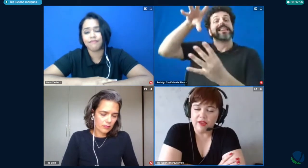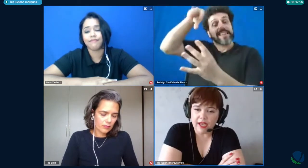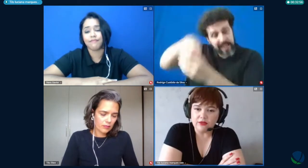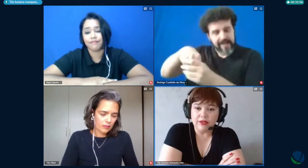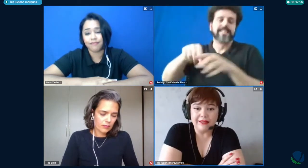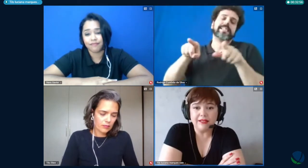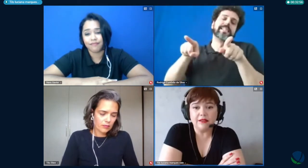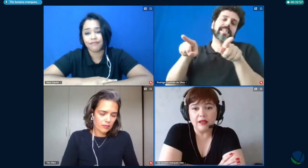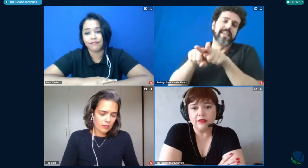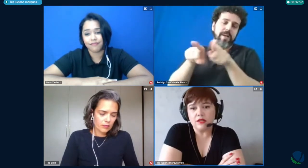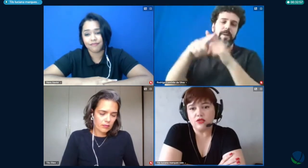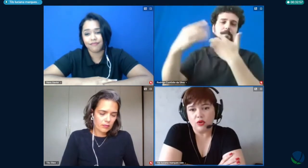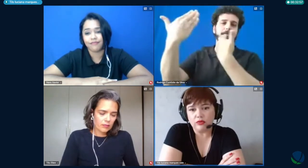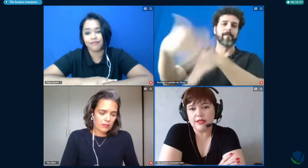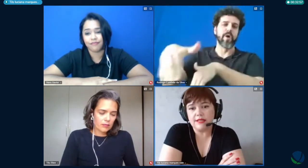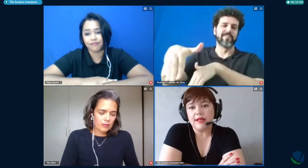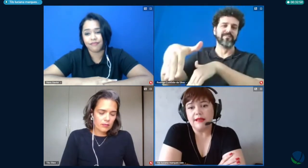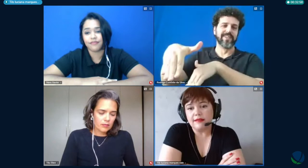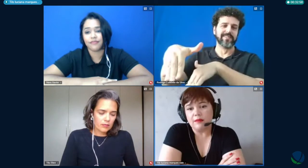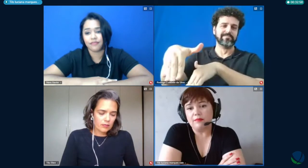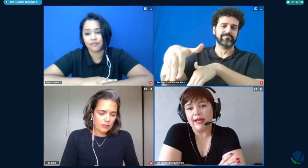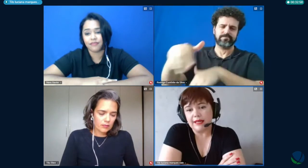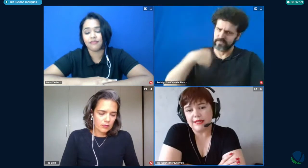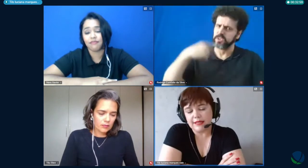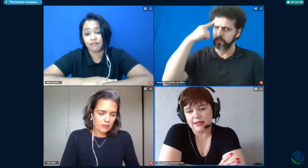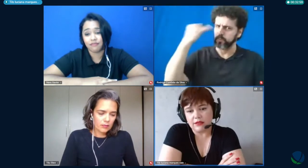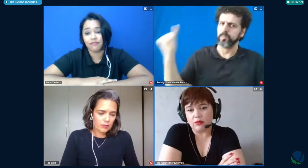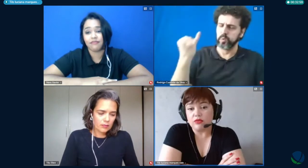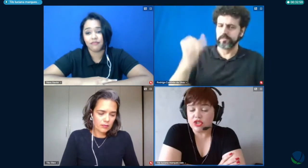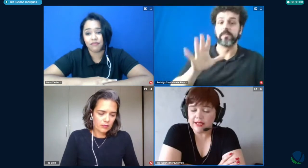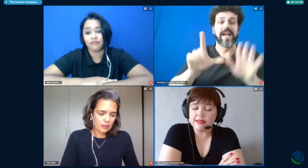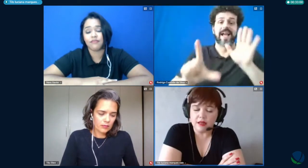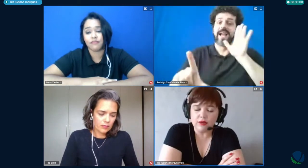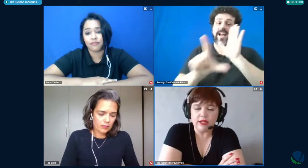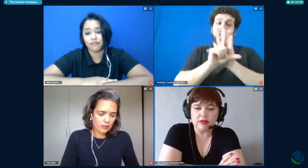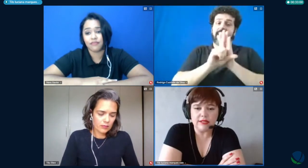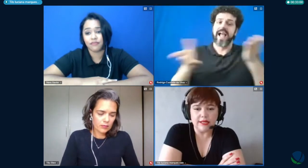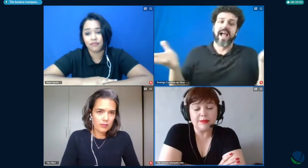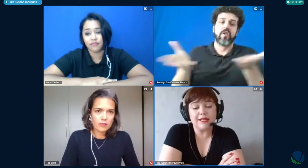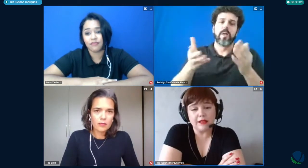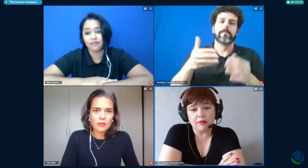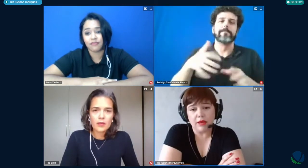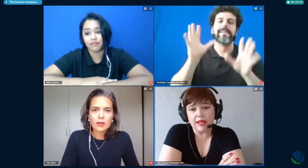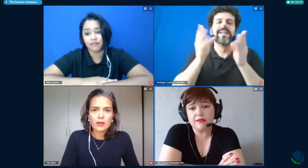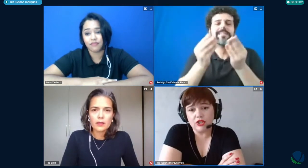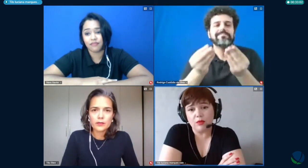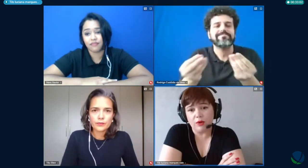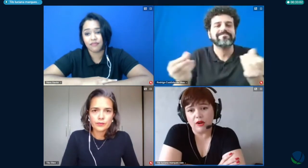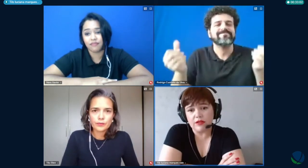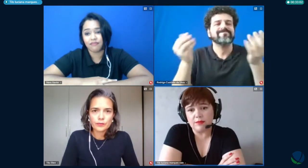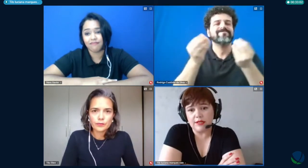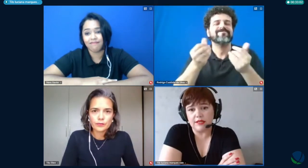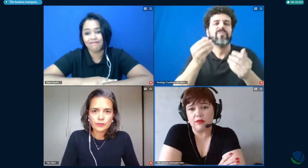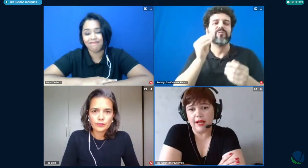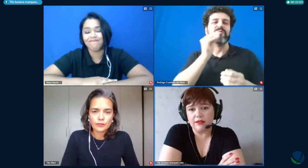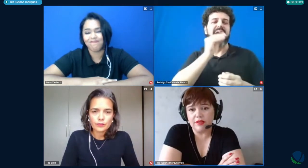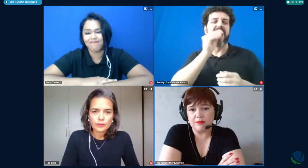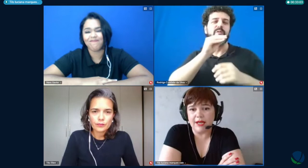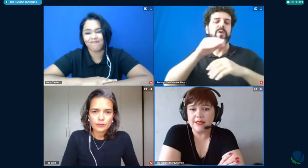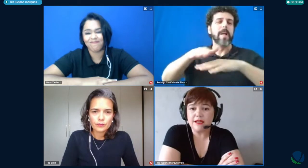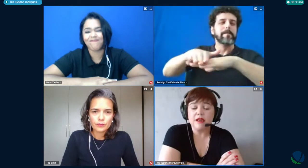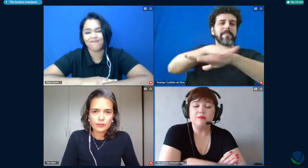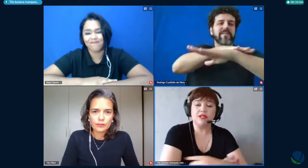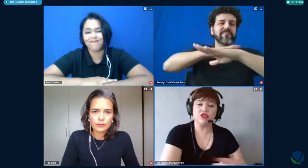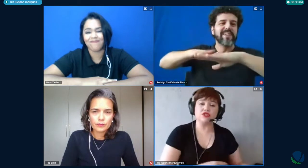do governo, dentre tantas outras também necessitam, já estão em língua de sinais, mas que também as videoprovas precisam cada